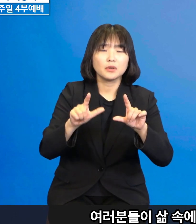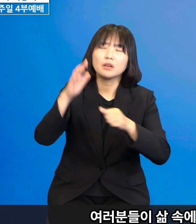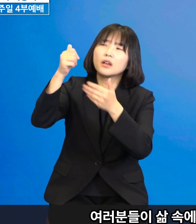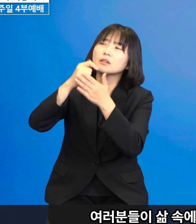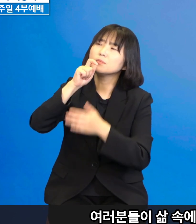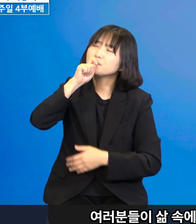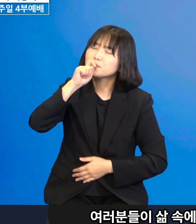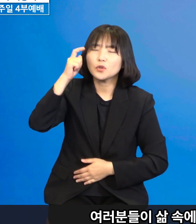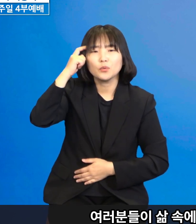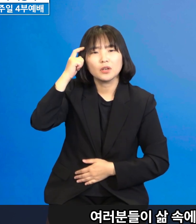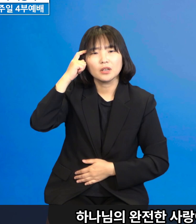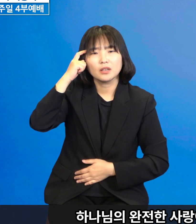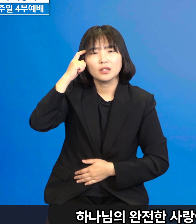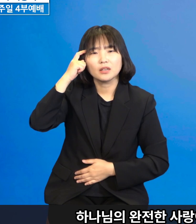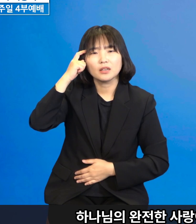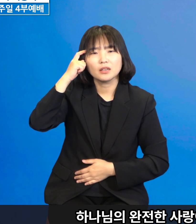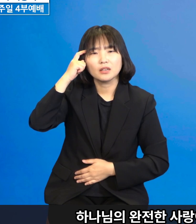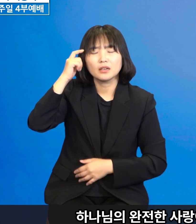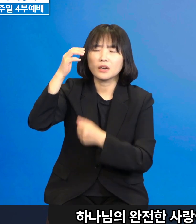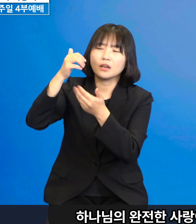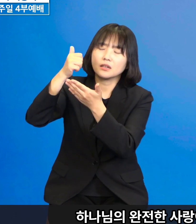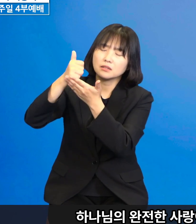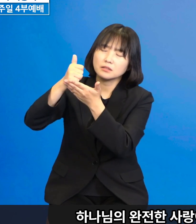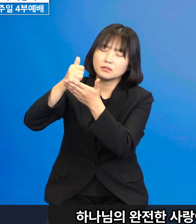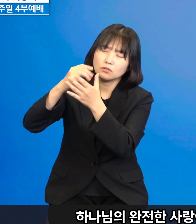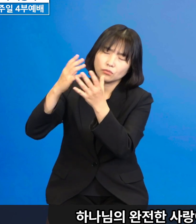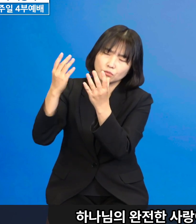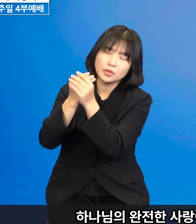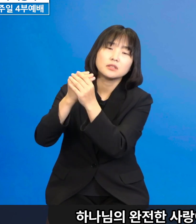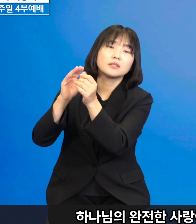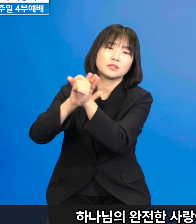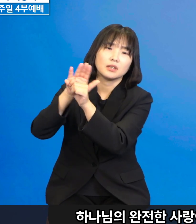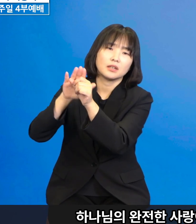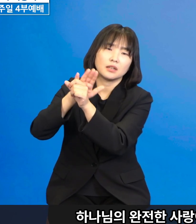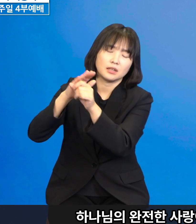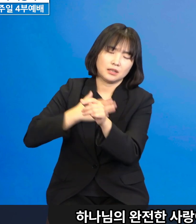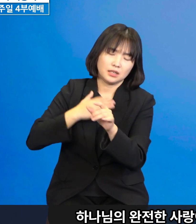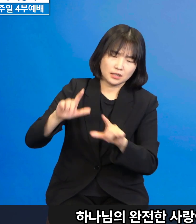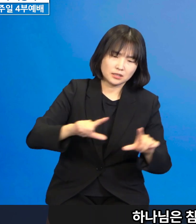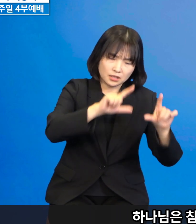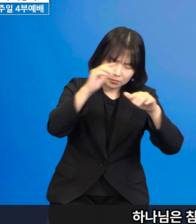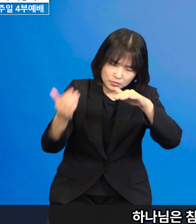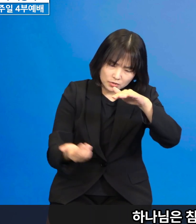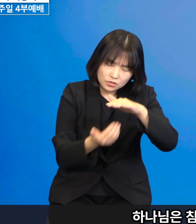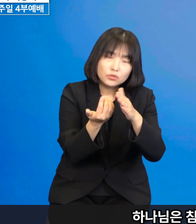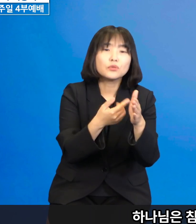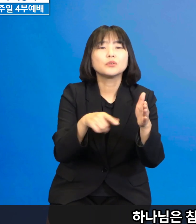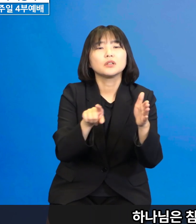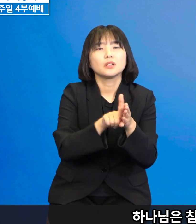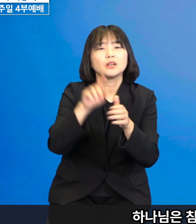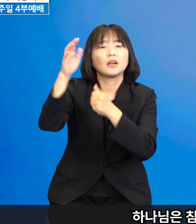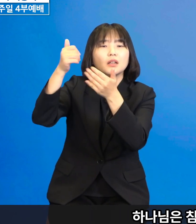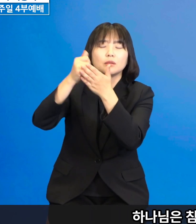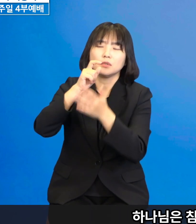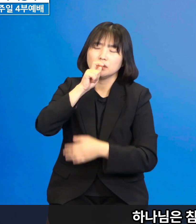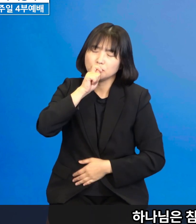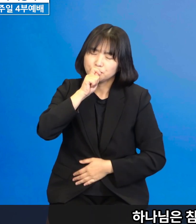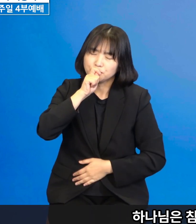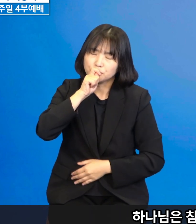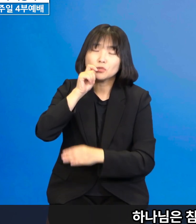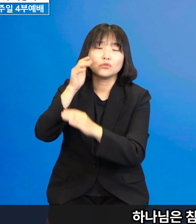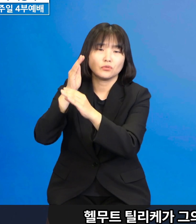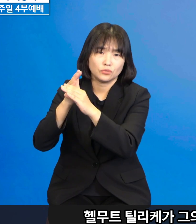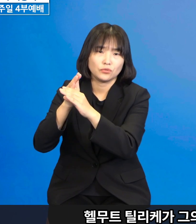침묵하시나? 하나님 완전한 사랑이 내 삶에 이루어지기 위하여 하나님은 침묵하고